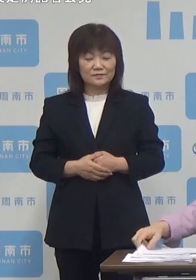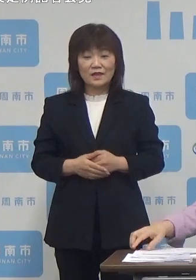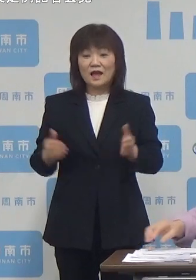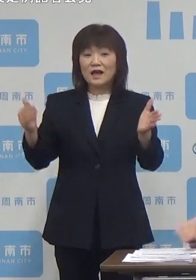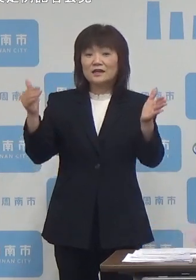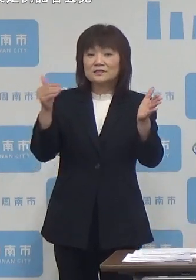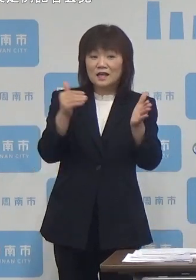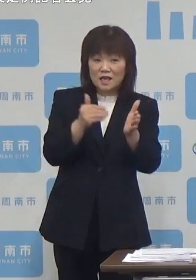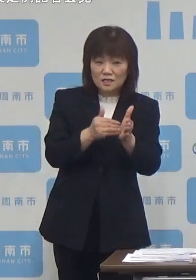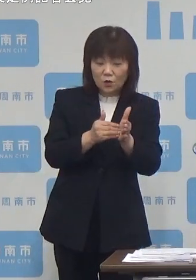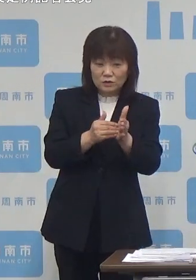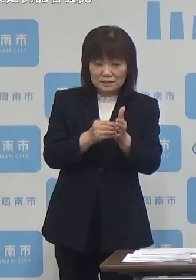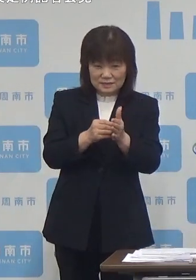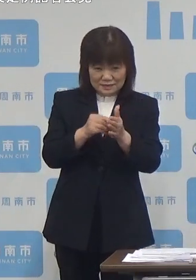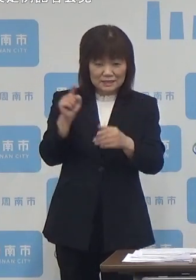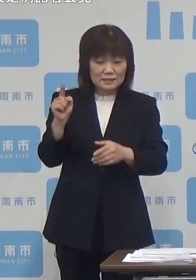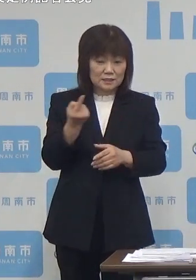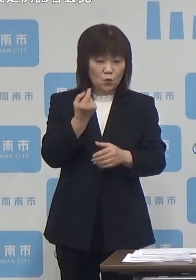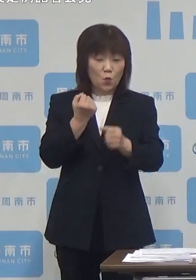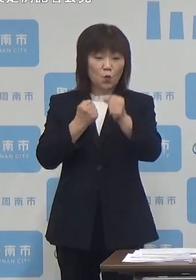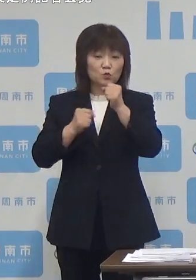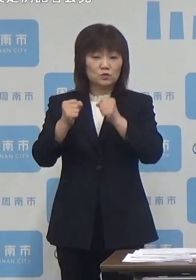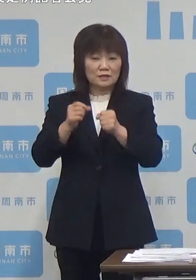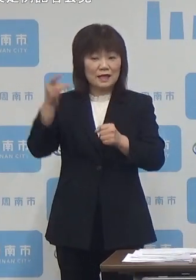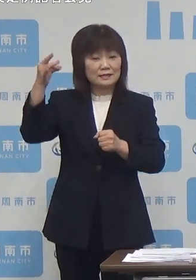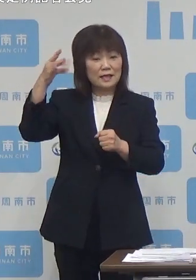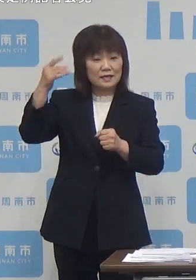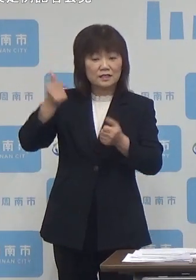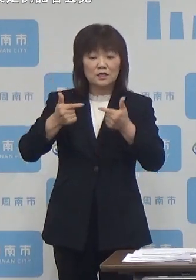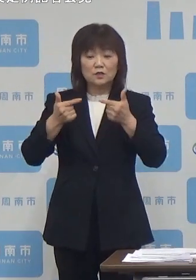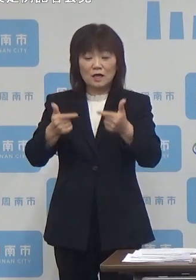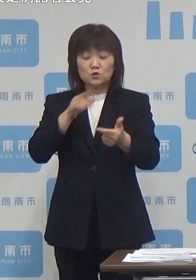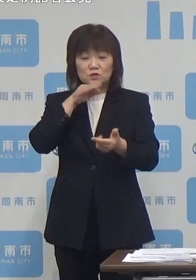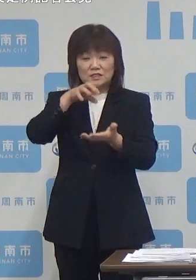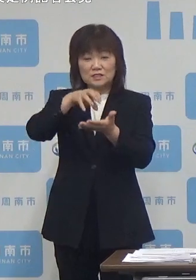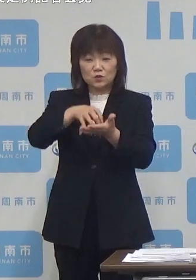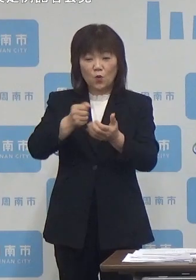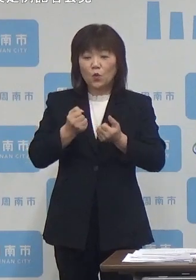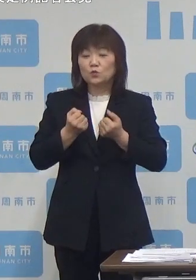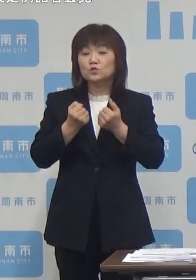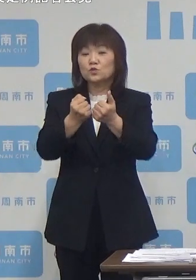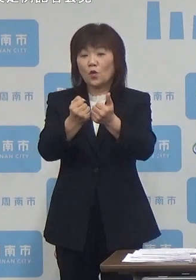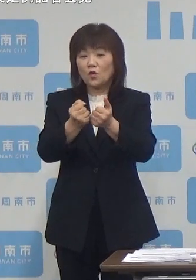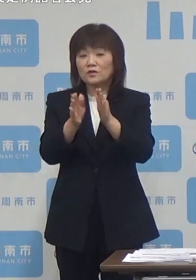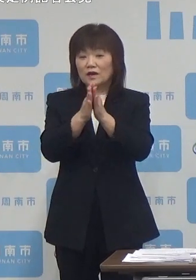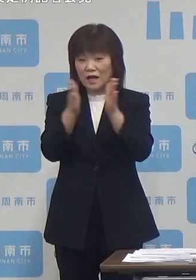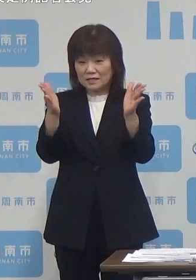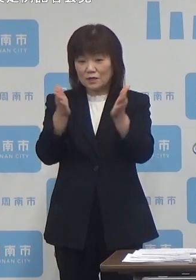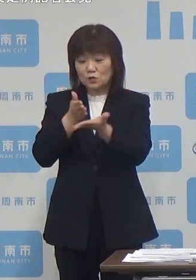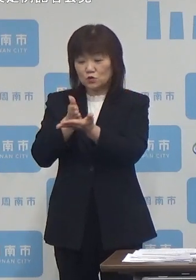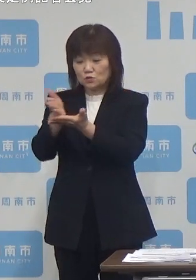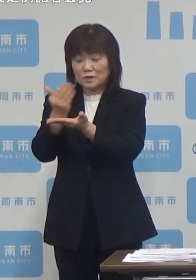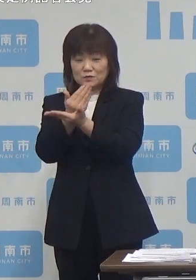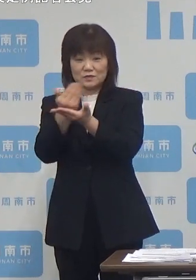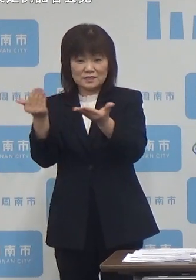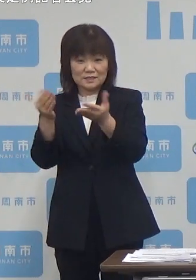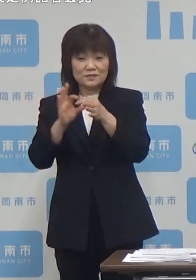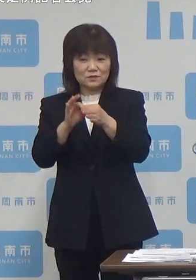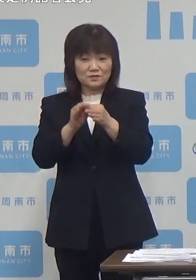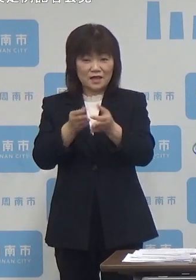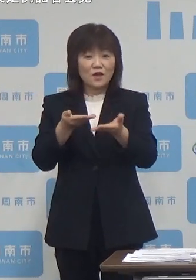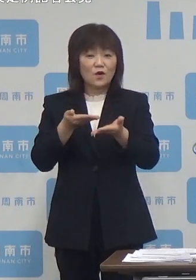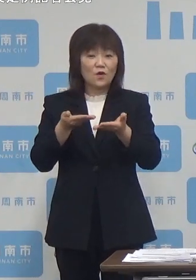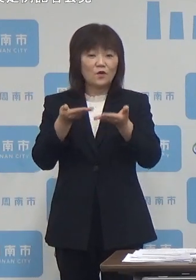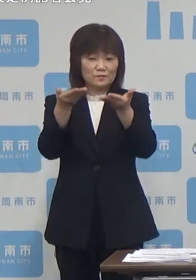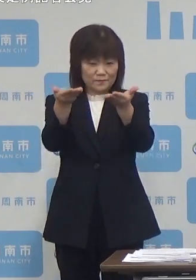最後に自動運転EV バス実証運行の開始および出発式についてお知ら